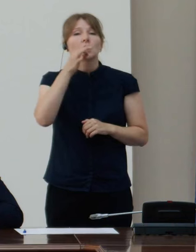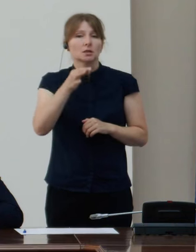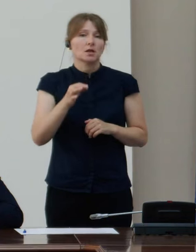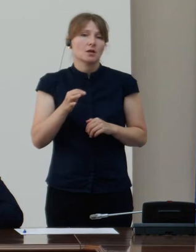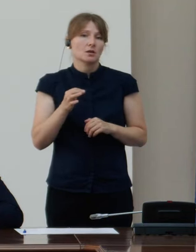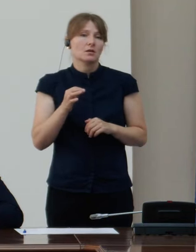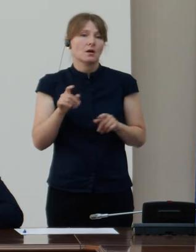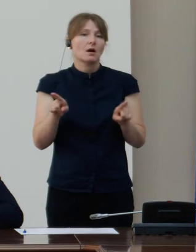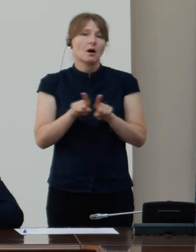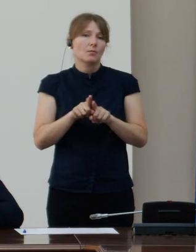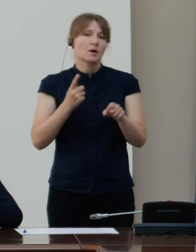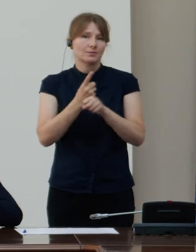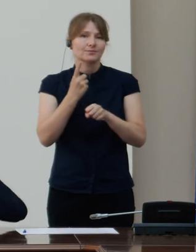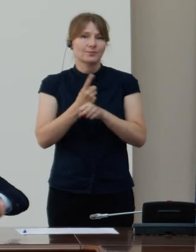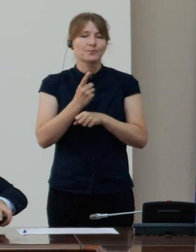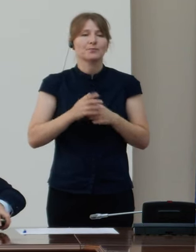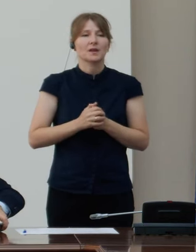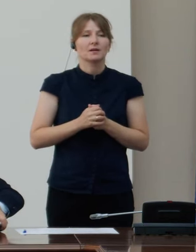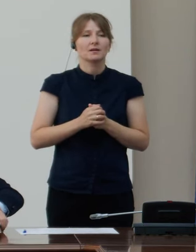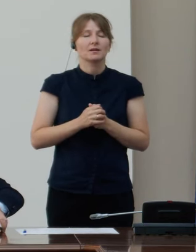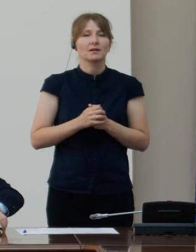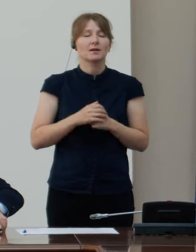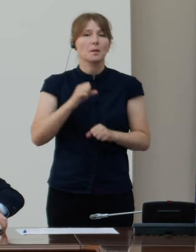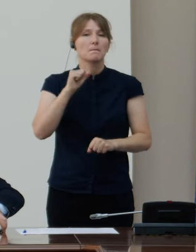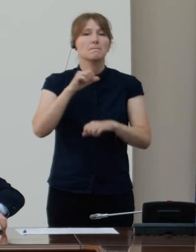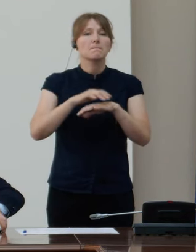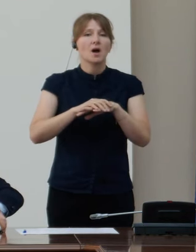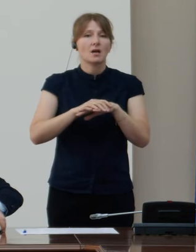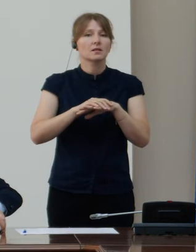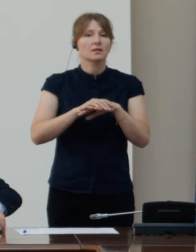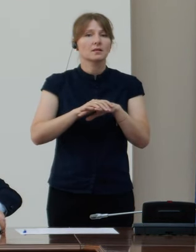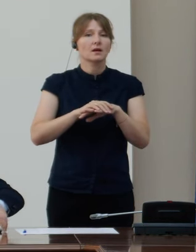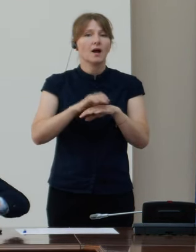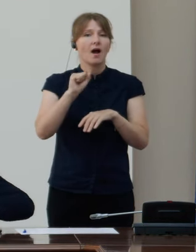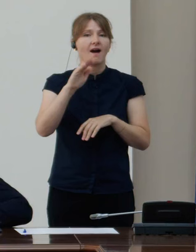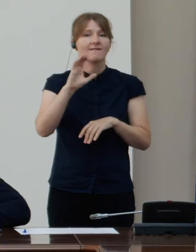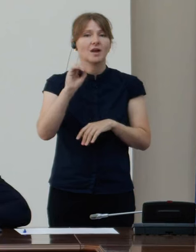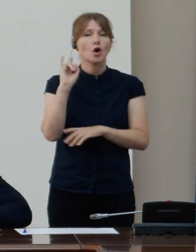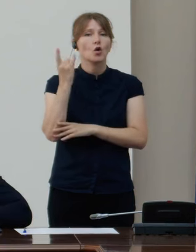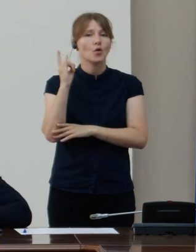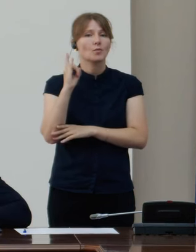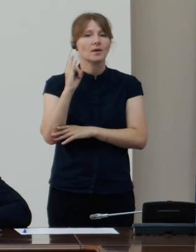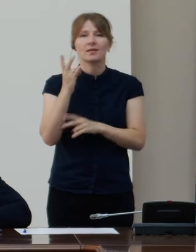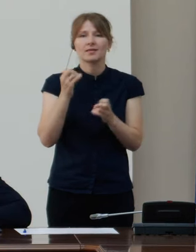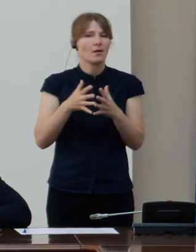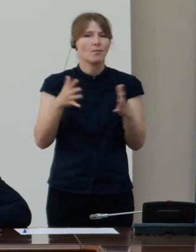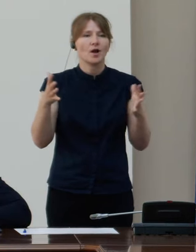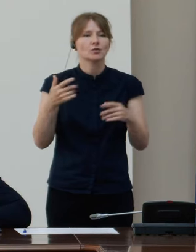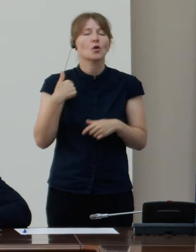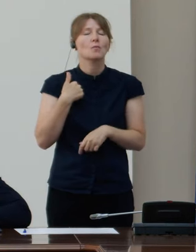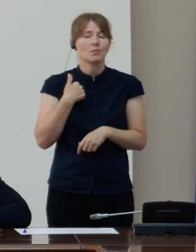fiind în oficiul nostru, banca AVE Copii nu este atât de bogată și contăm foarte mult pe